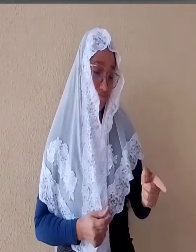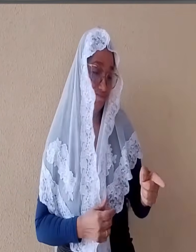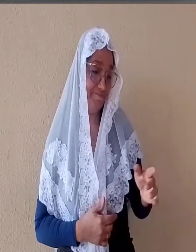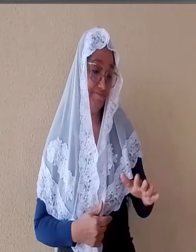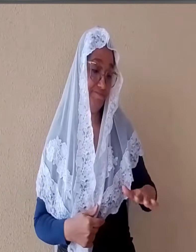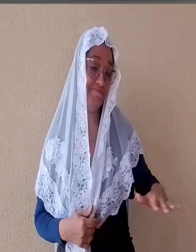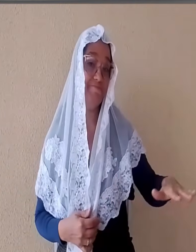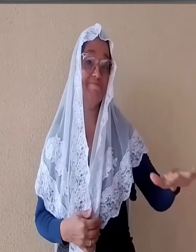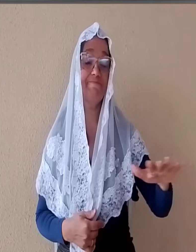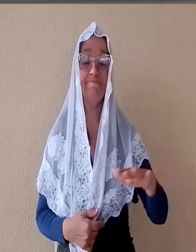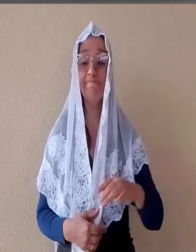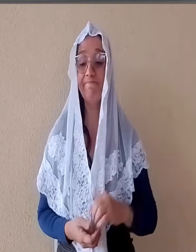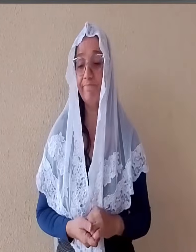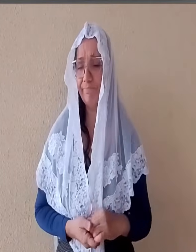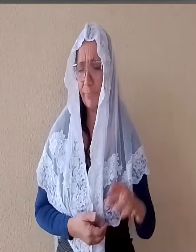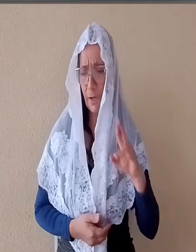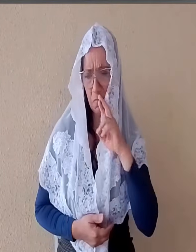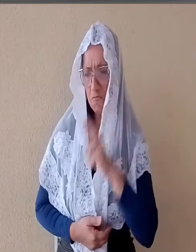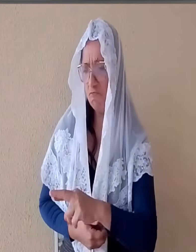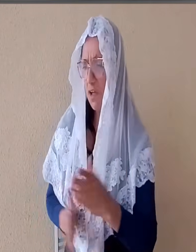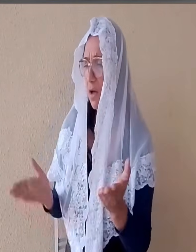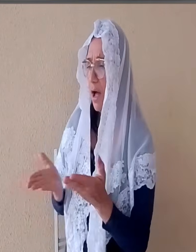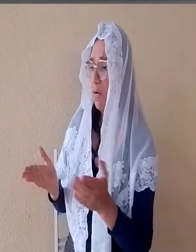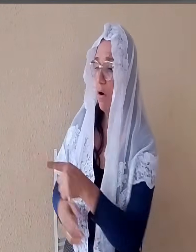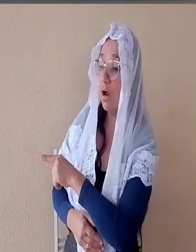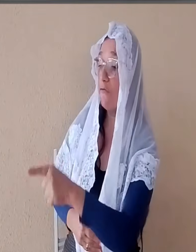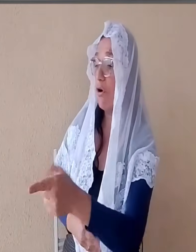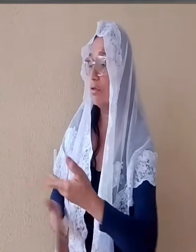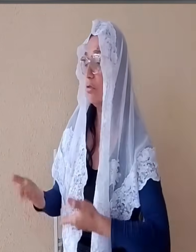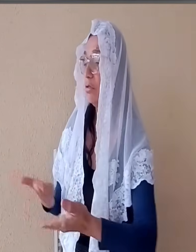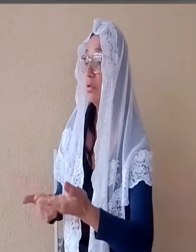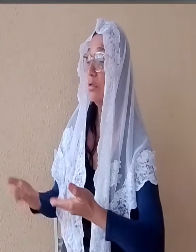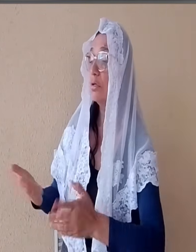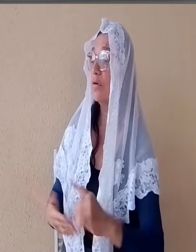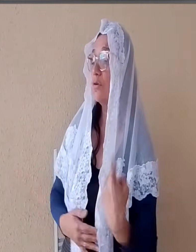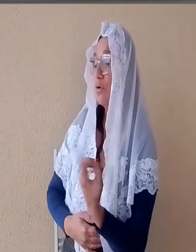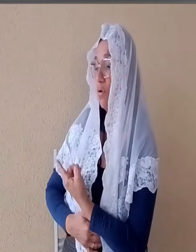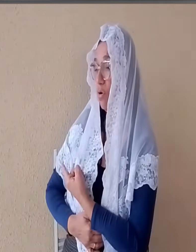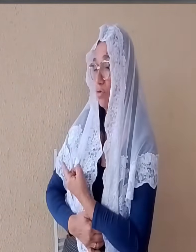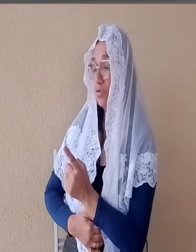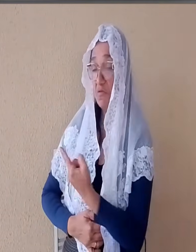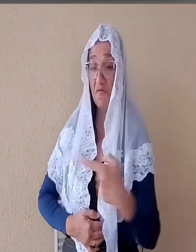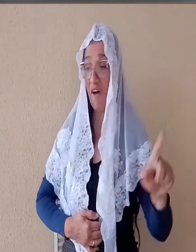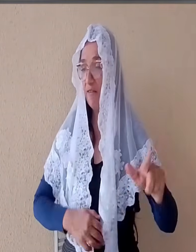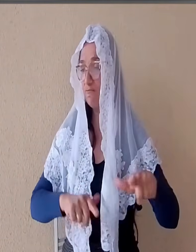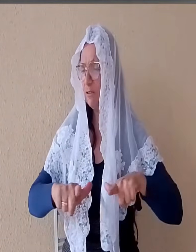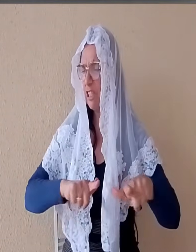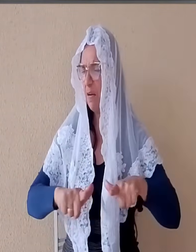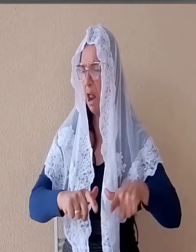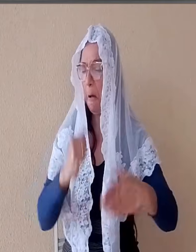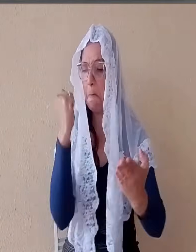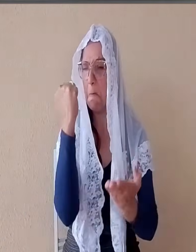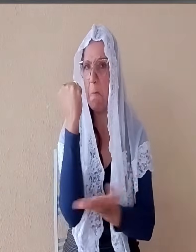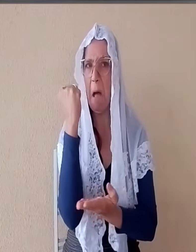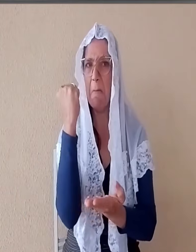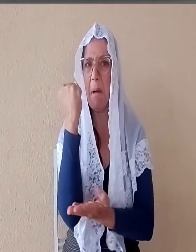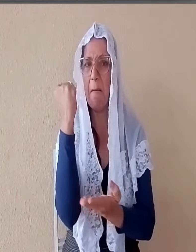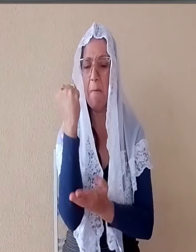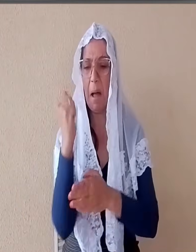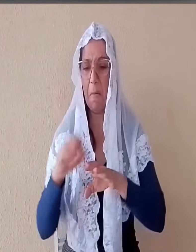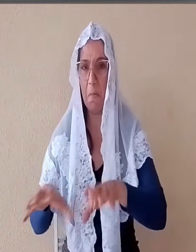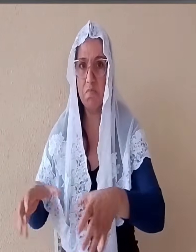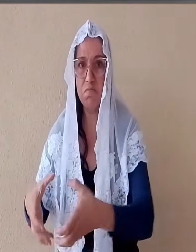rachadores de lenha e tiradores de água para toda a congregação. Essa parte só até aqui, irmãos. Nós vamos lá.